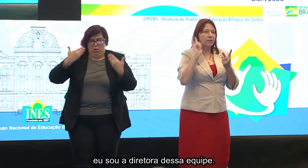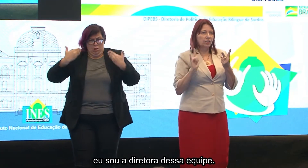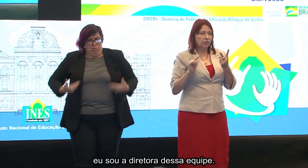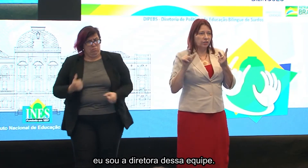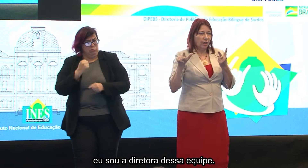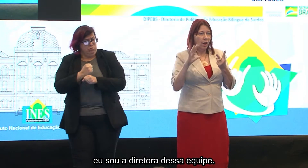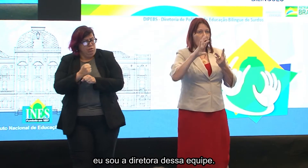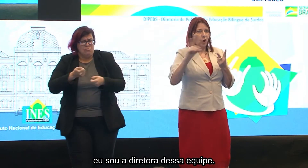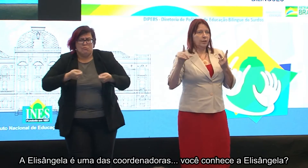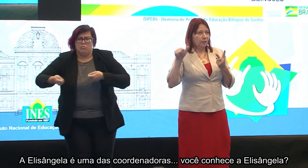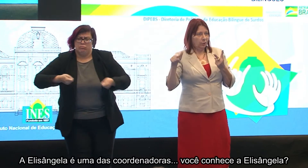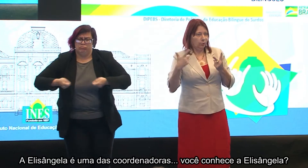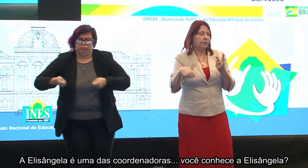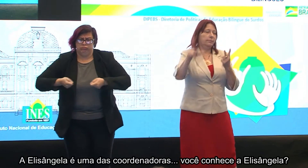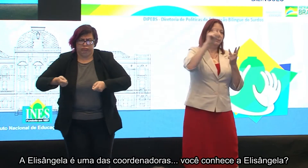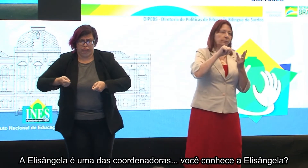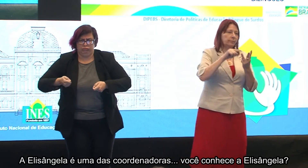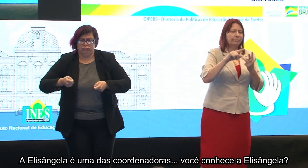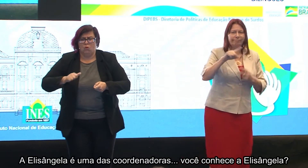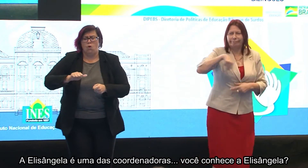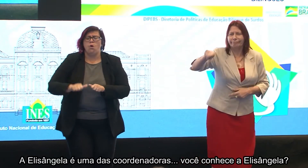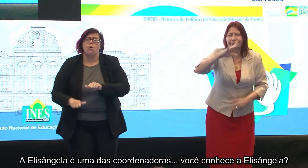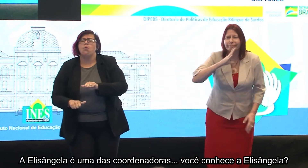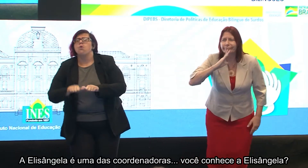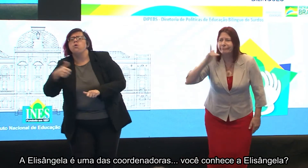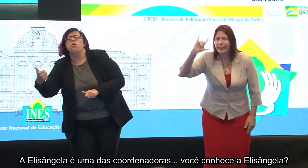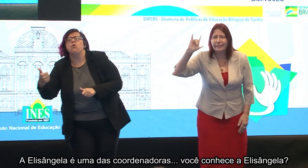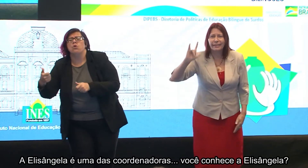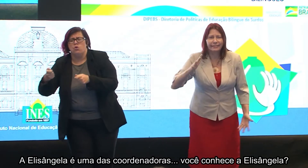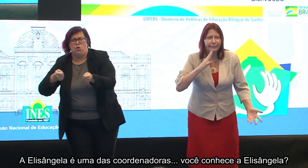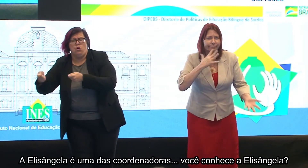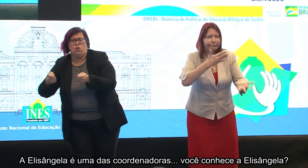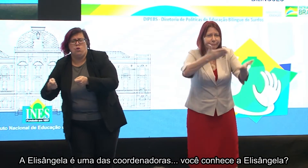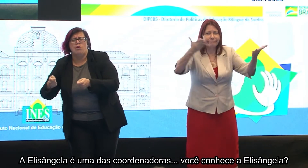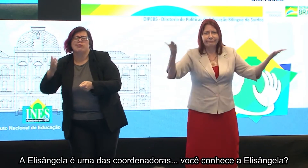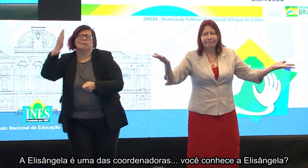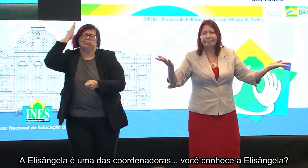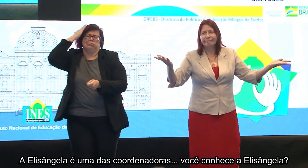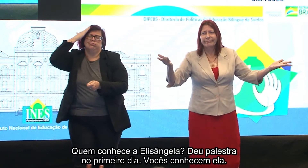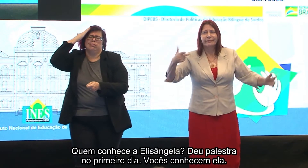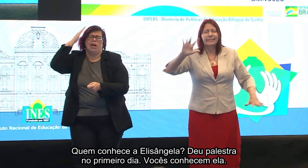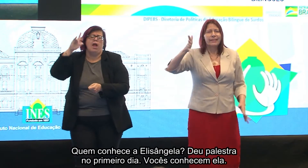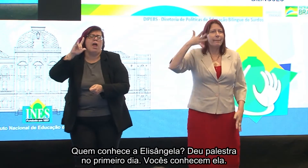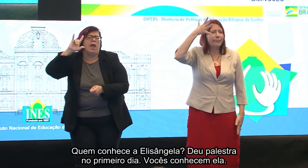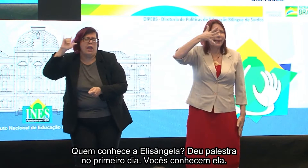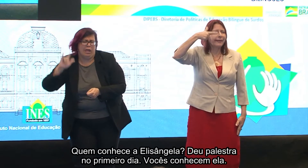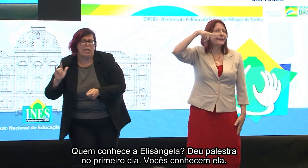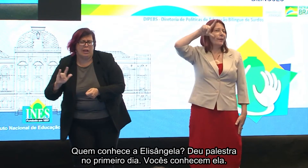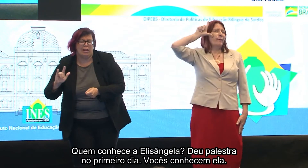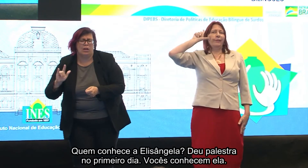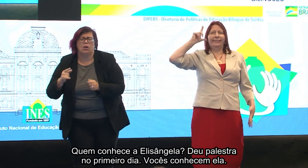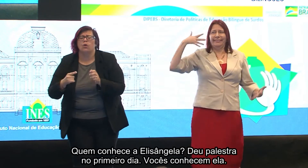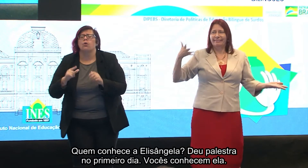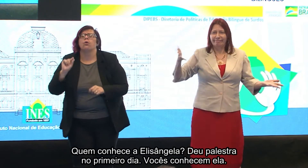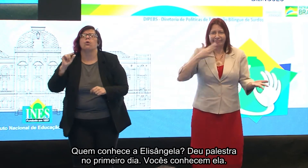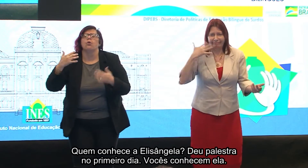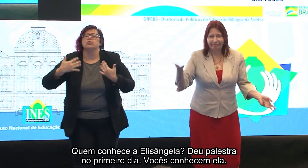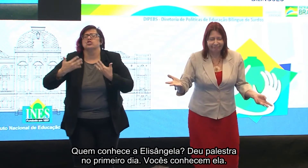desta equipe, a Elisângela é uma das coordenadoras. Você conhece a Elisângela? Quem conhece a Elisângela? Que deu palestra no